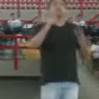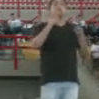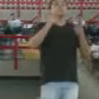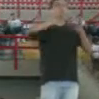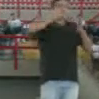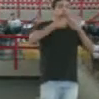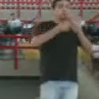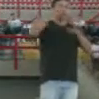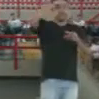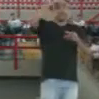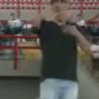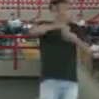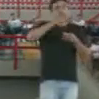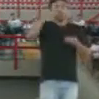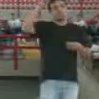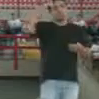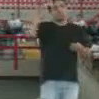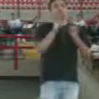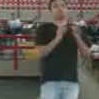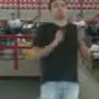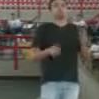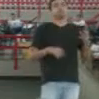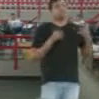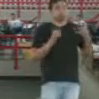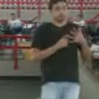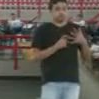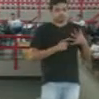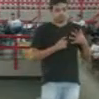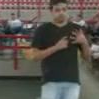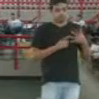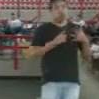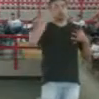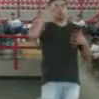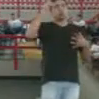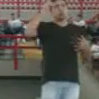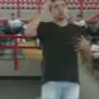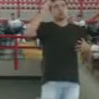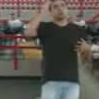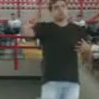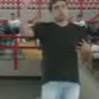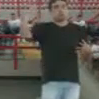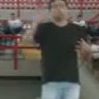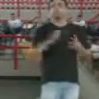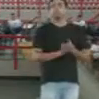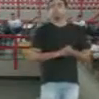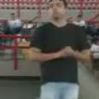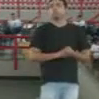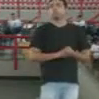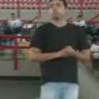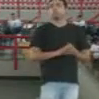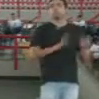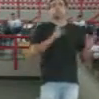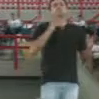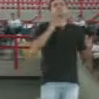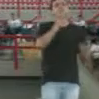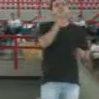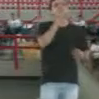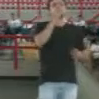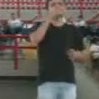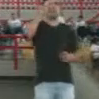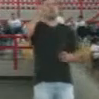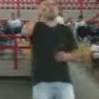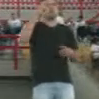nessa ideia. Encerrando, cultura popular é a tua resposta. Professor, por que